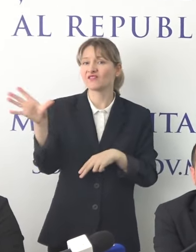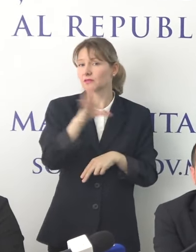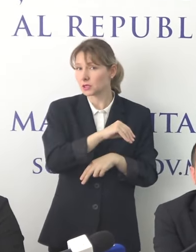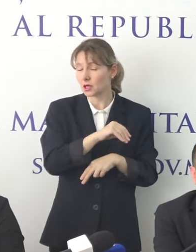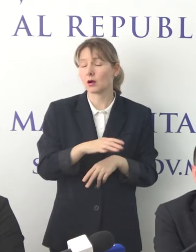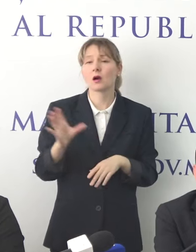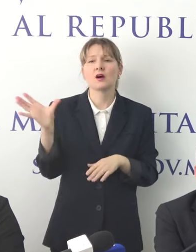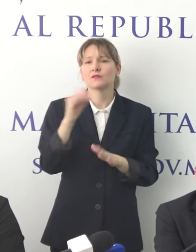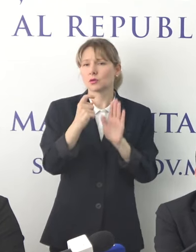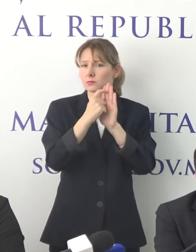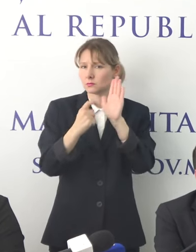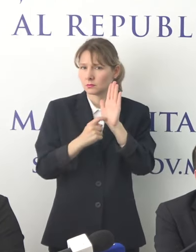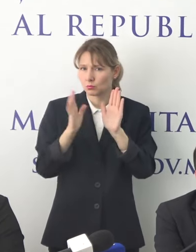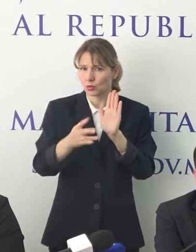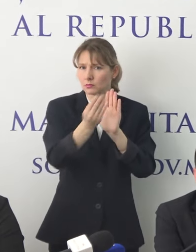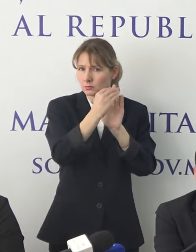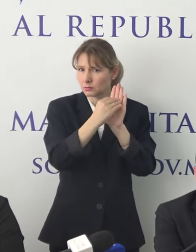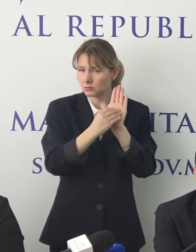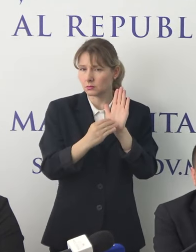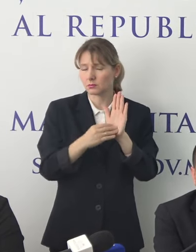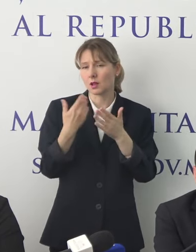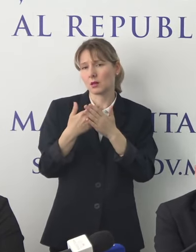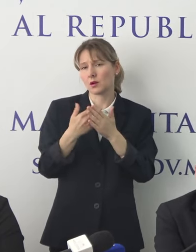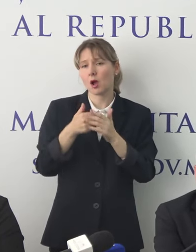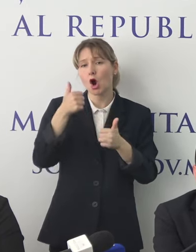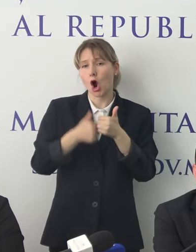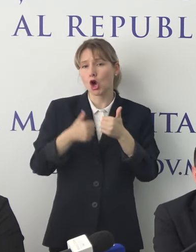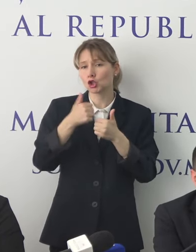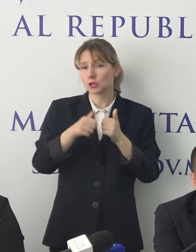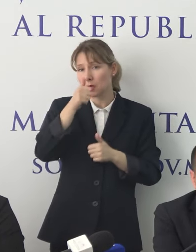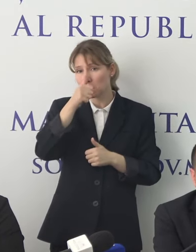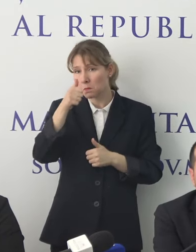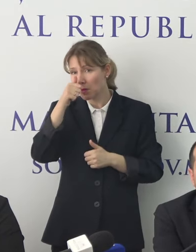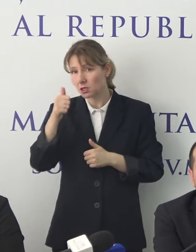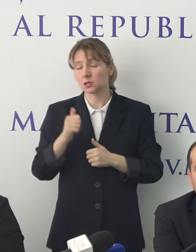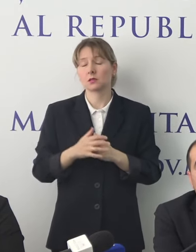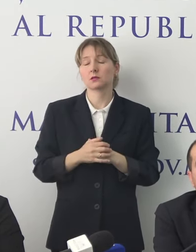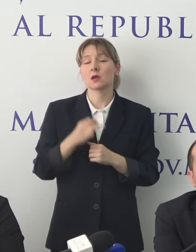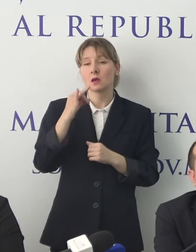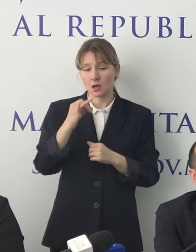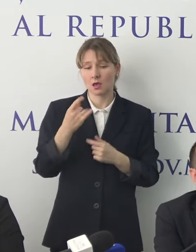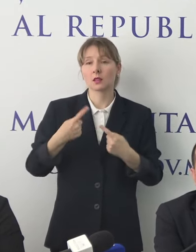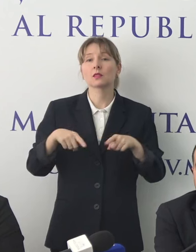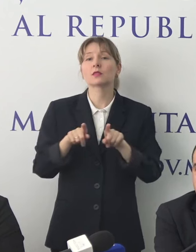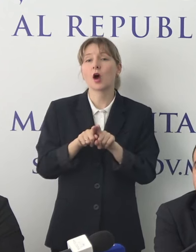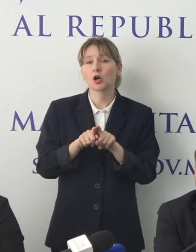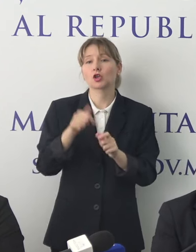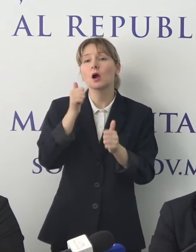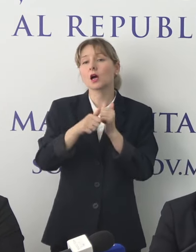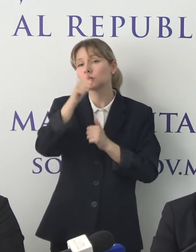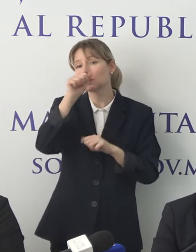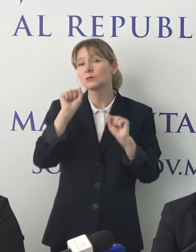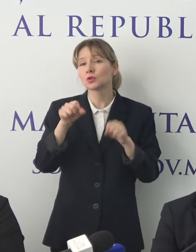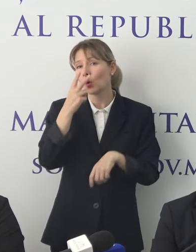datele vor fi calculate la interval de fiecare lună și în fiecare lună vom putea să vedem care